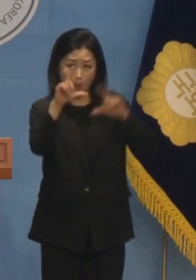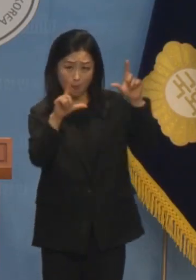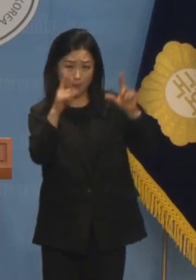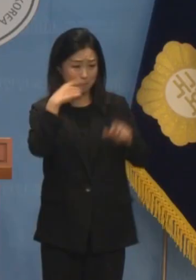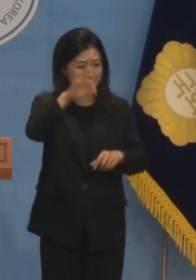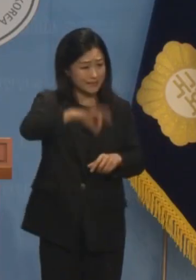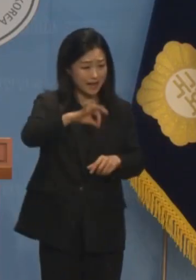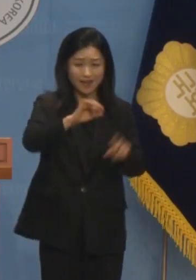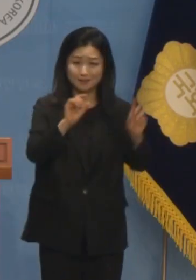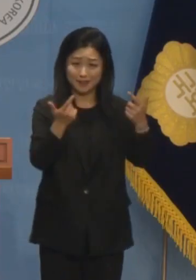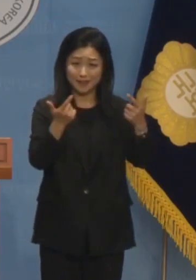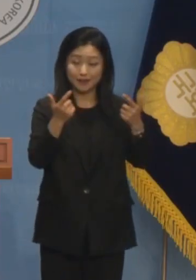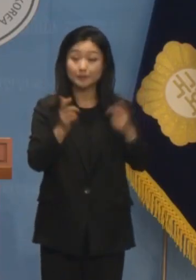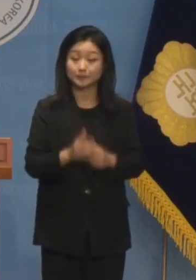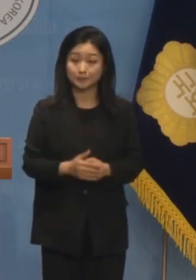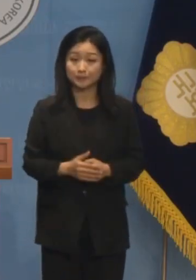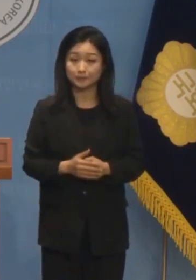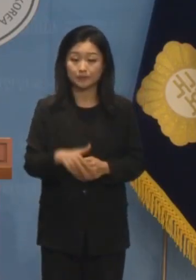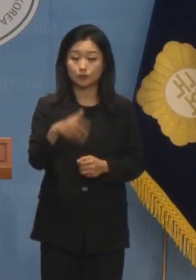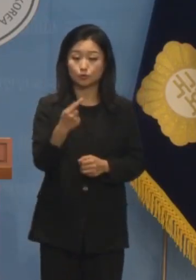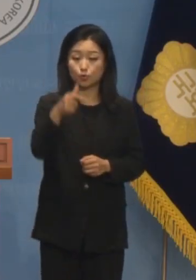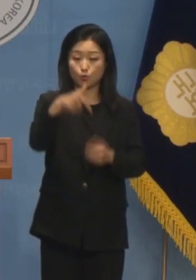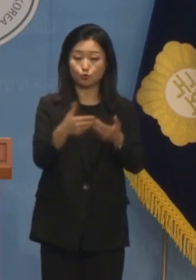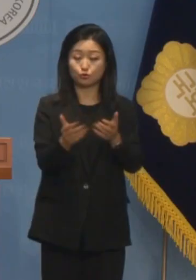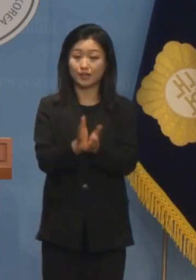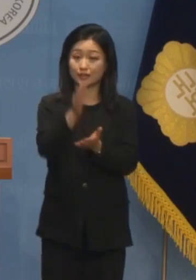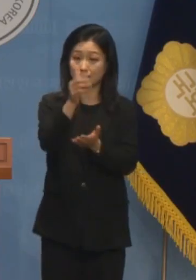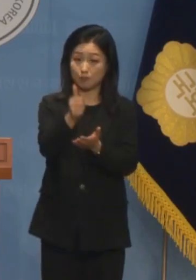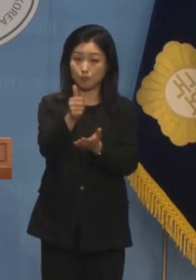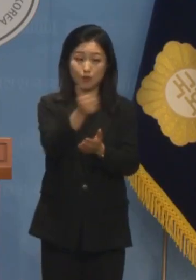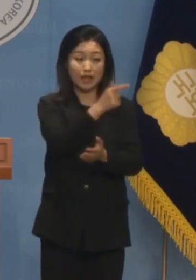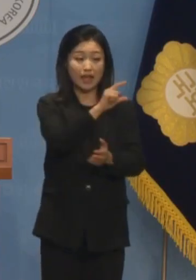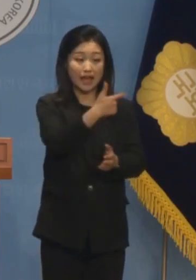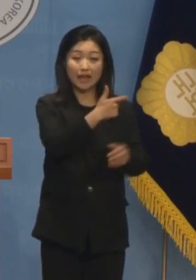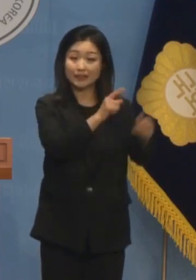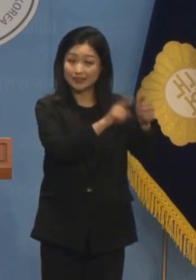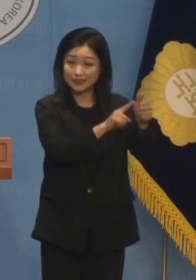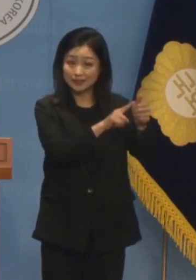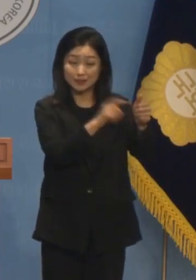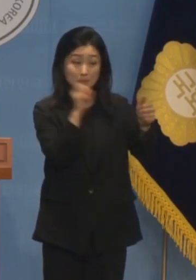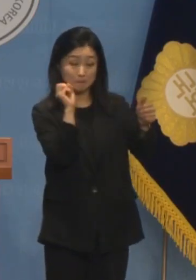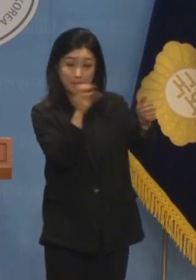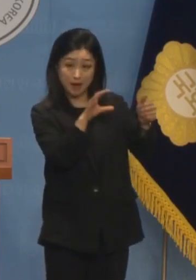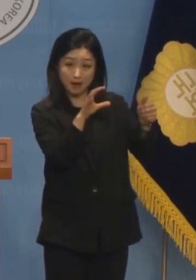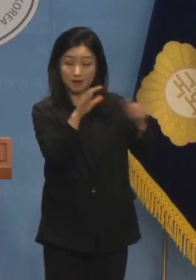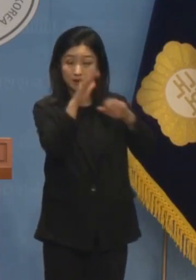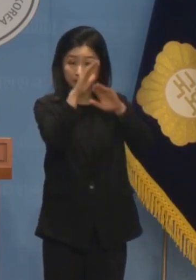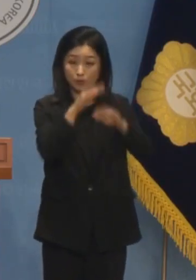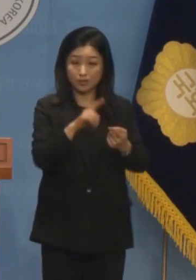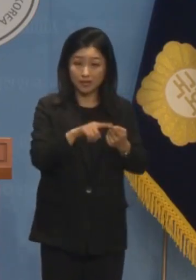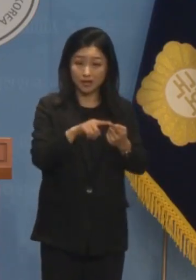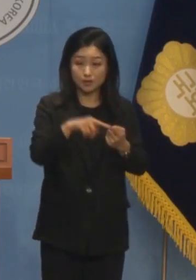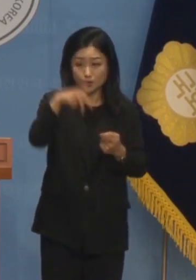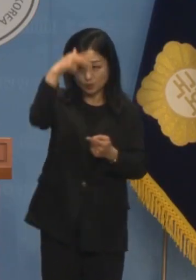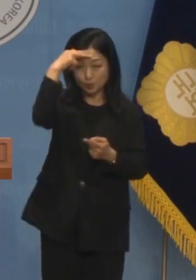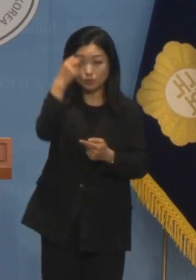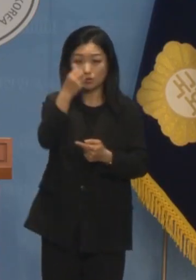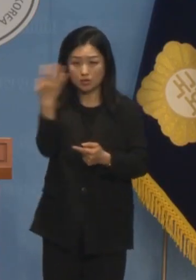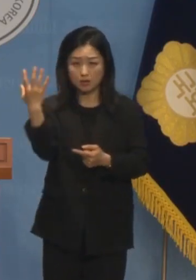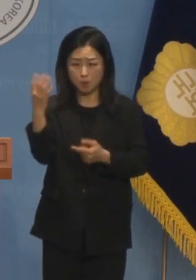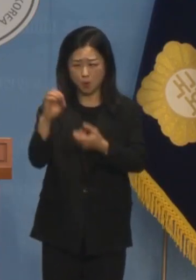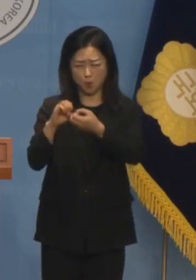별일입니다. 조국혁신당 조국 대표가 한동훈 국민의힘 대표에 대해 몇 마디 하자 조선일보는 왜곡 보도를